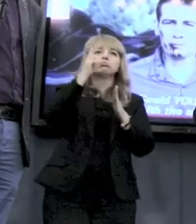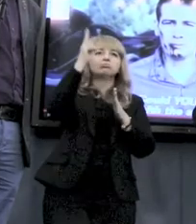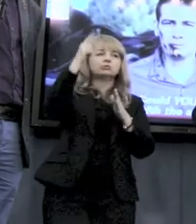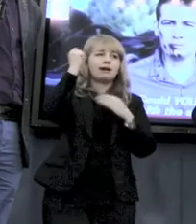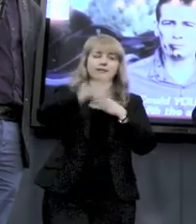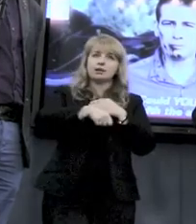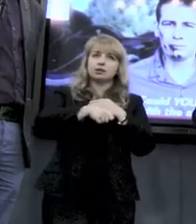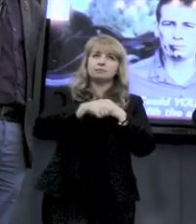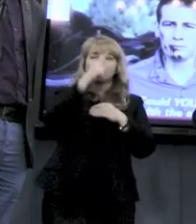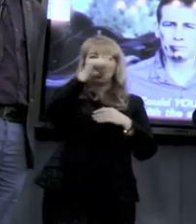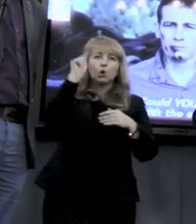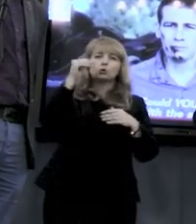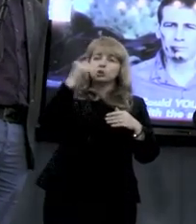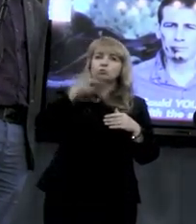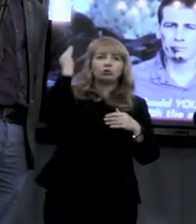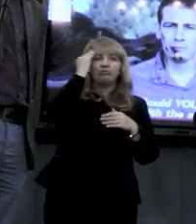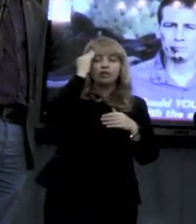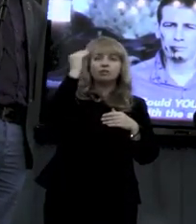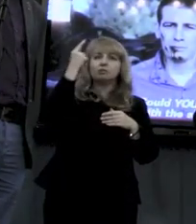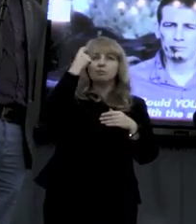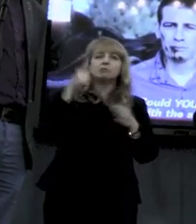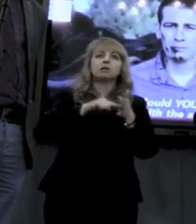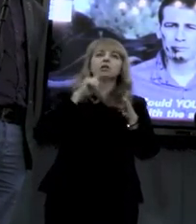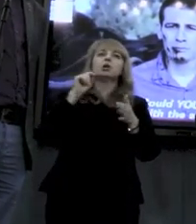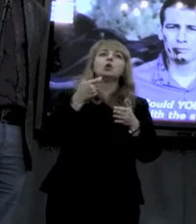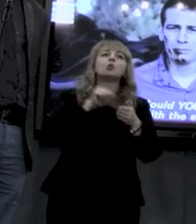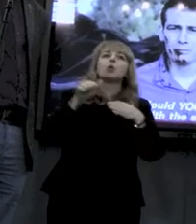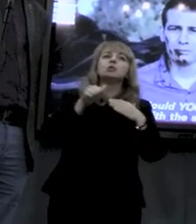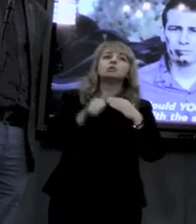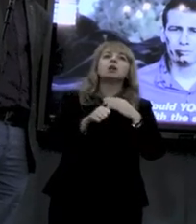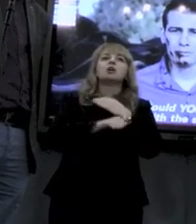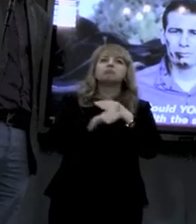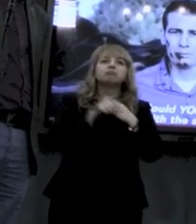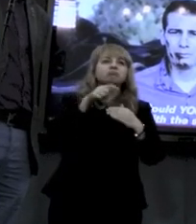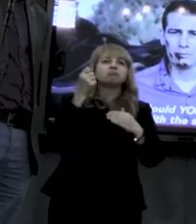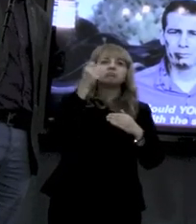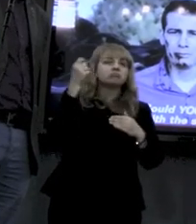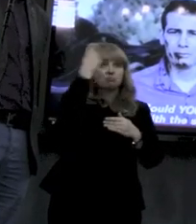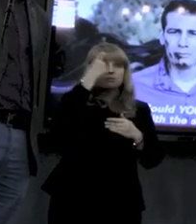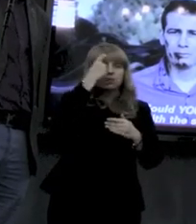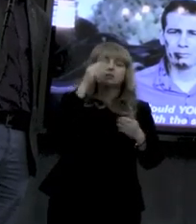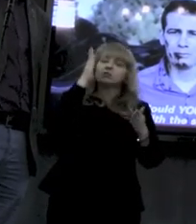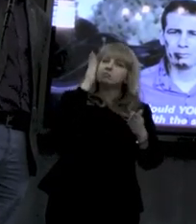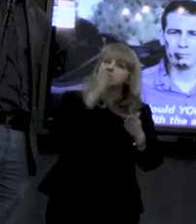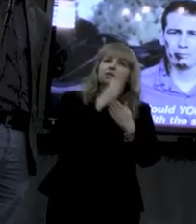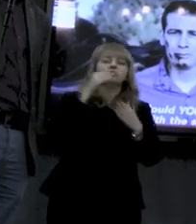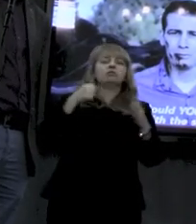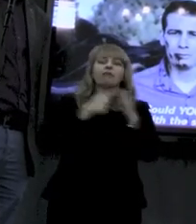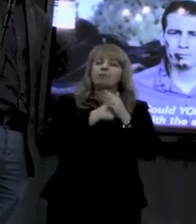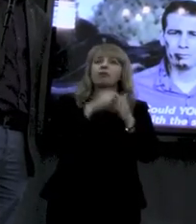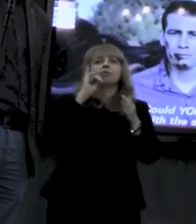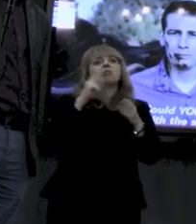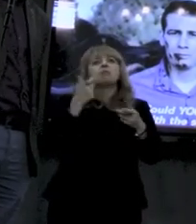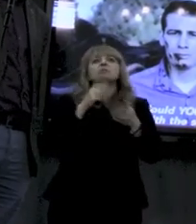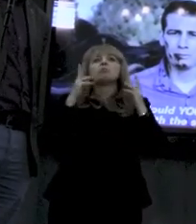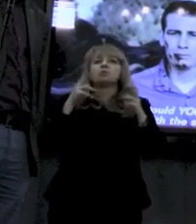muszą mieć świadomość, z czym się wiąże jazda po pijaku i jakie są tego konsekwencje. Jeżeli będą mieli tego świadomość, to być może uda się nam doprowadzić